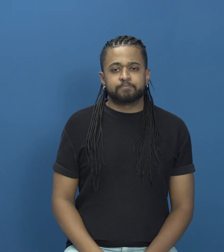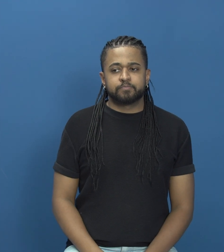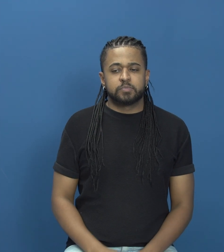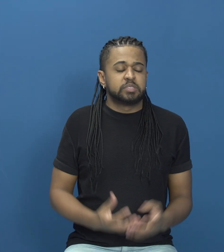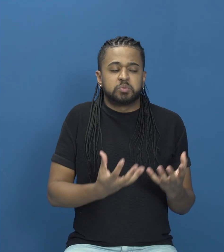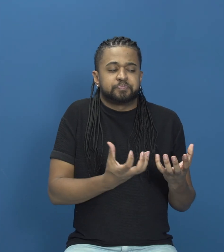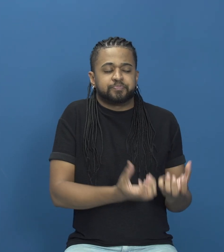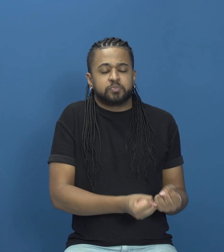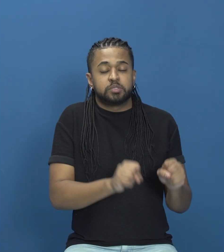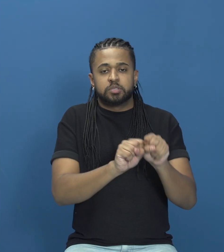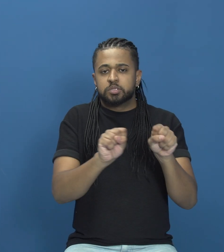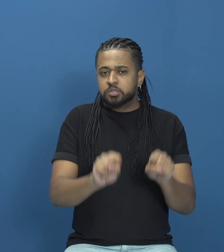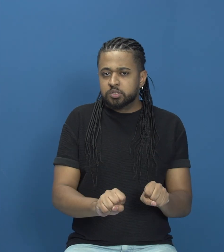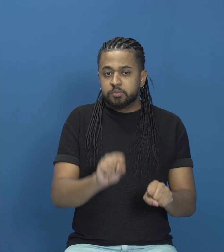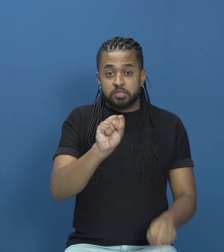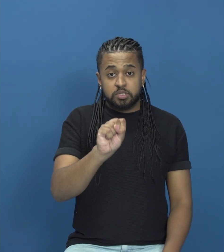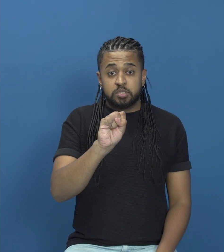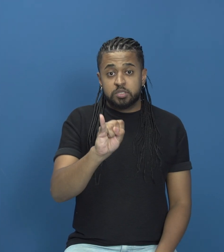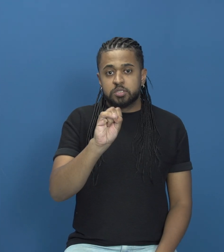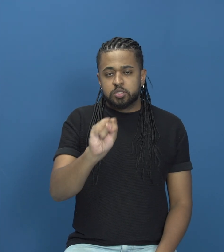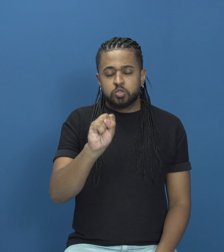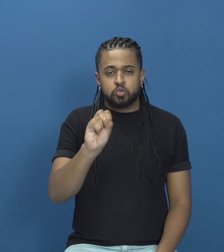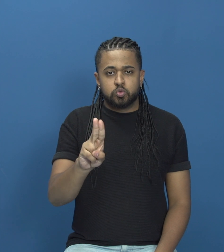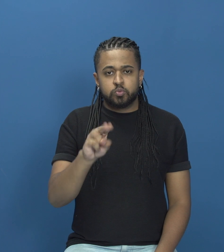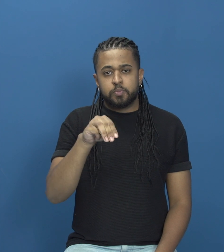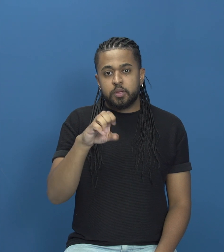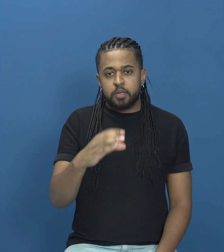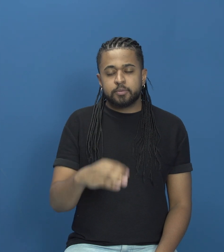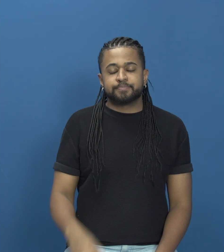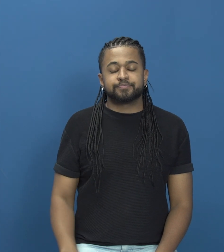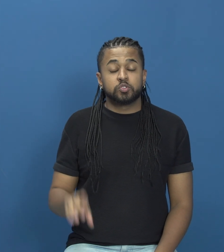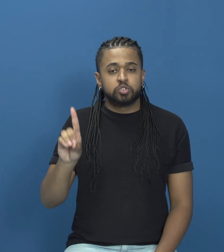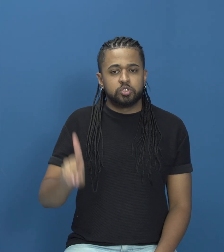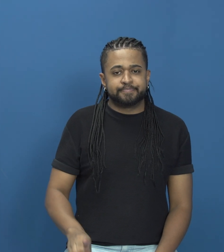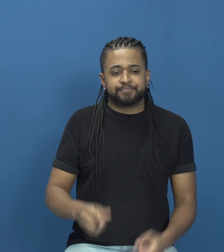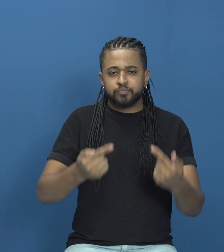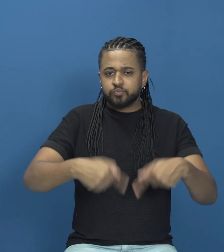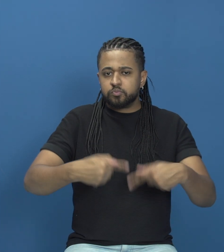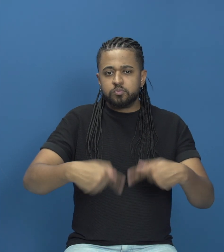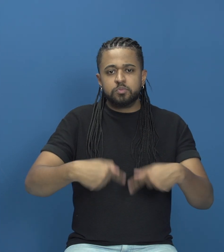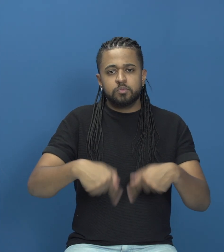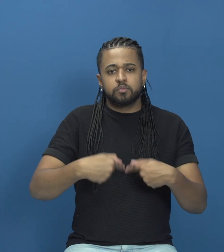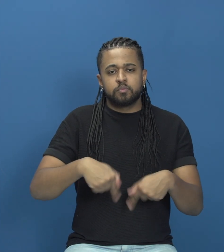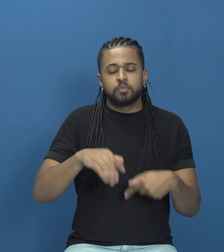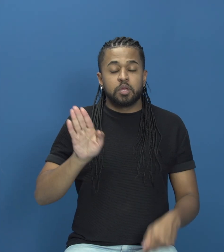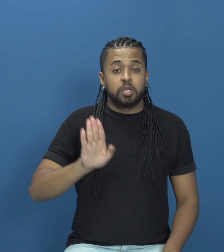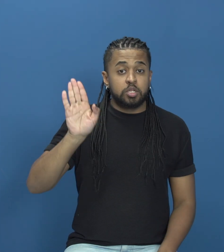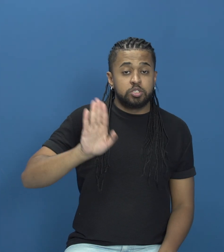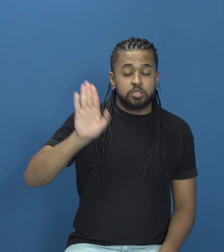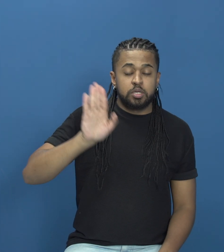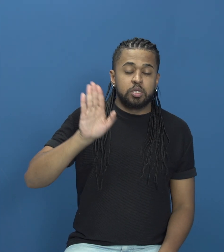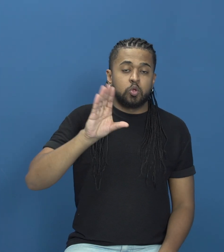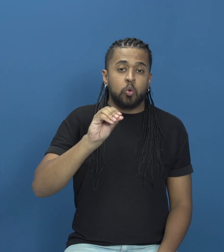Renunciarem, no Sistema de Seleção Unificada SISU do MEC, ao direito de concorrer como candidato,